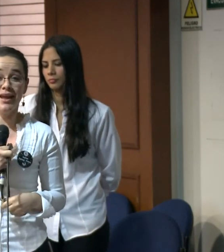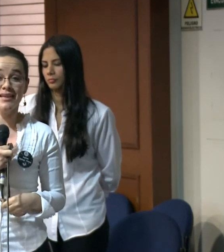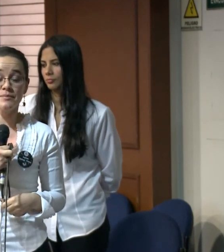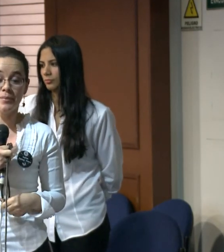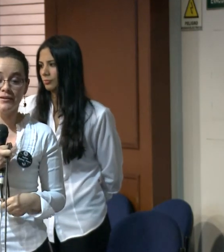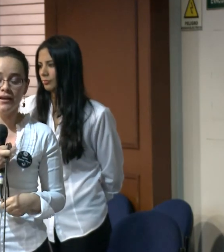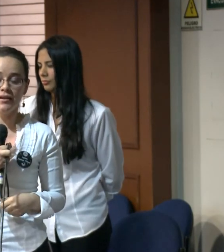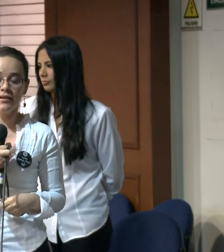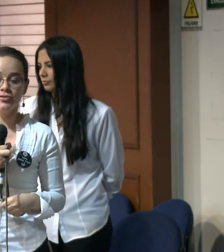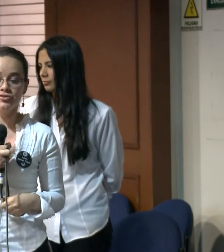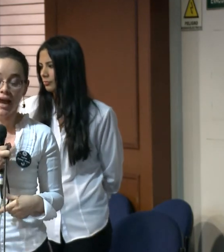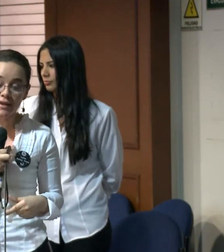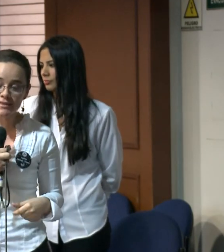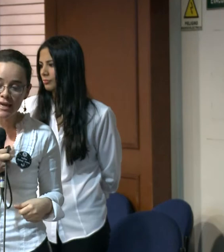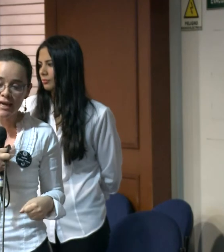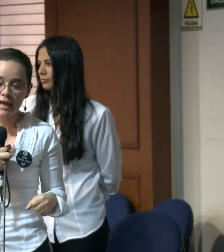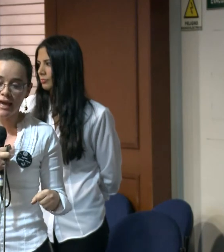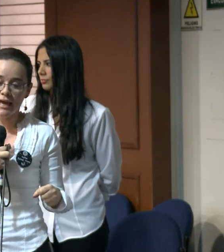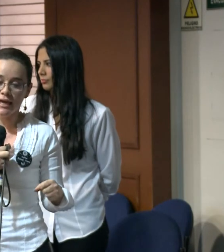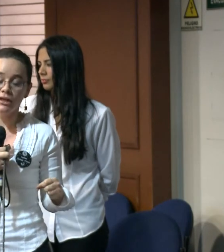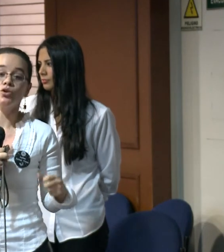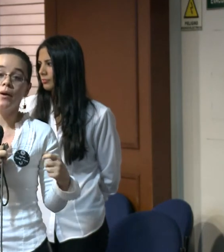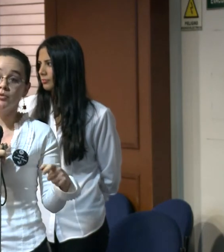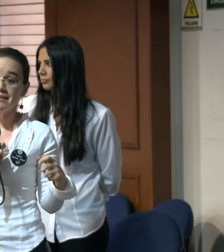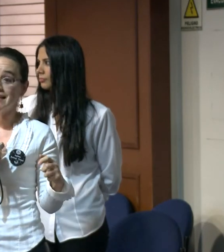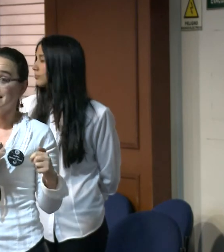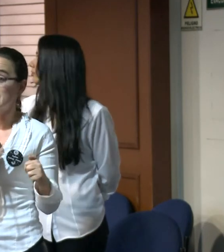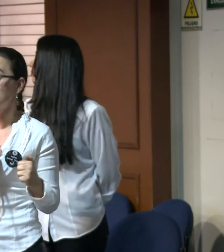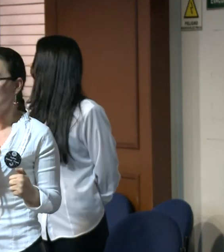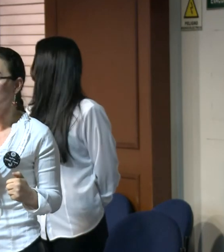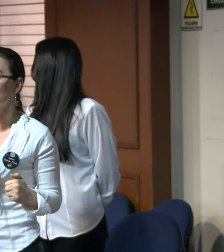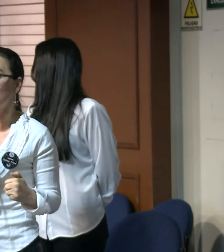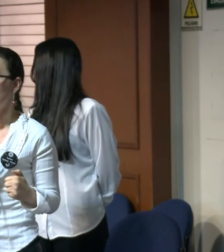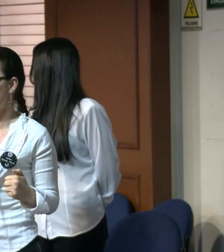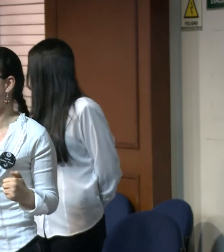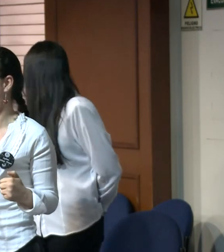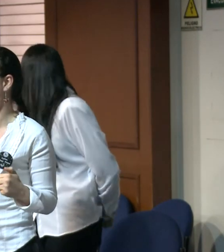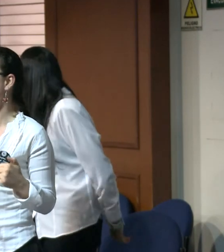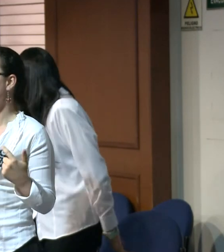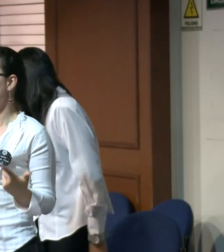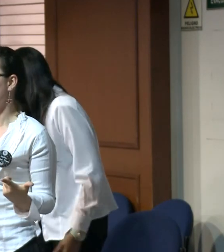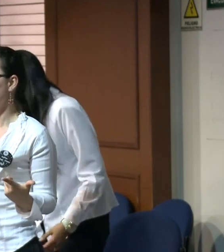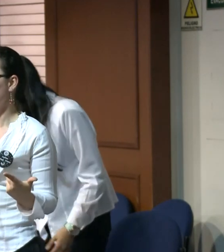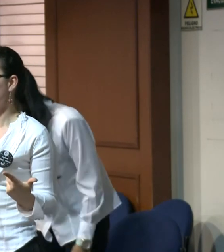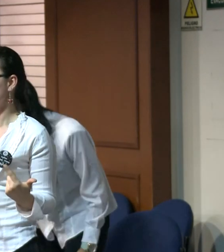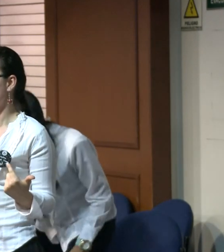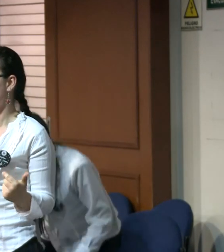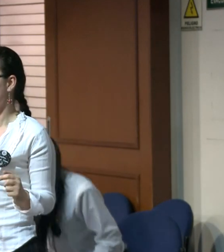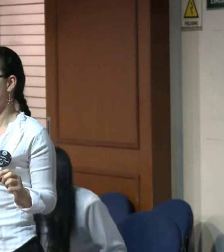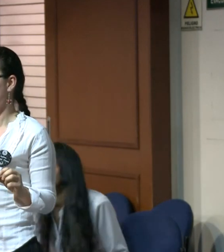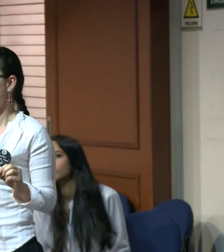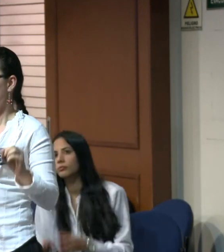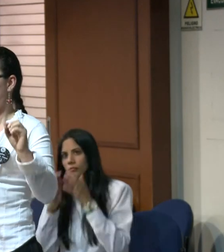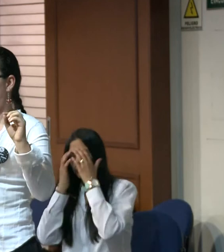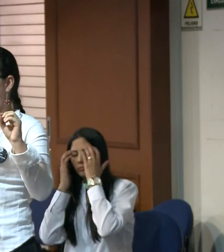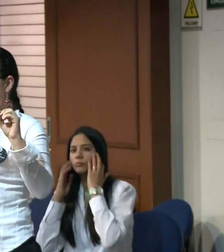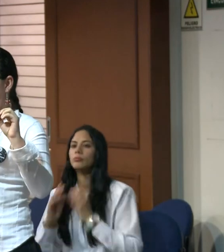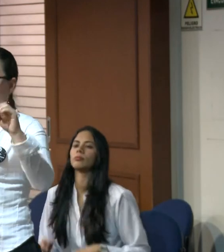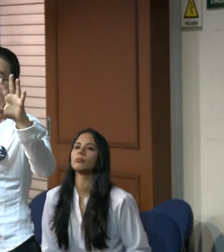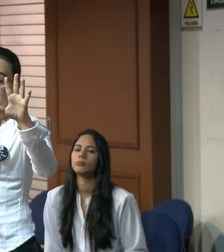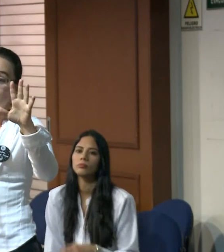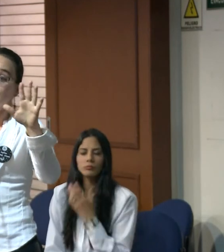museo de los trajes, retomamos bastantes elementos, como por ejemplo el hecho